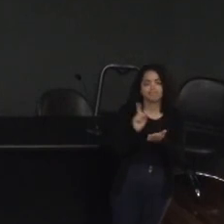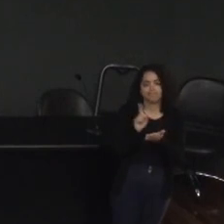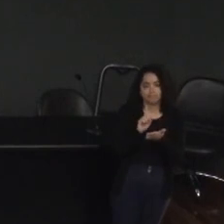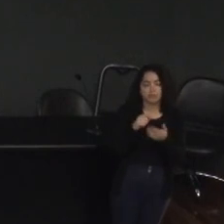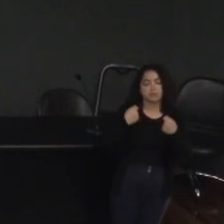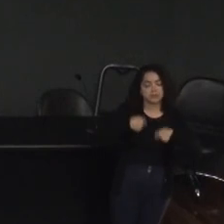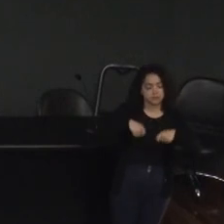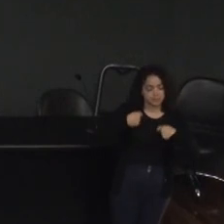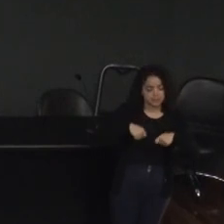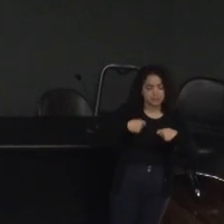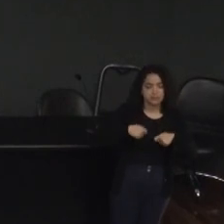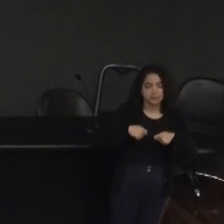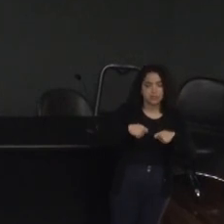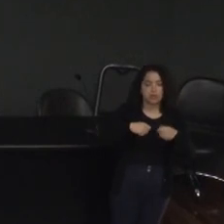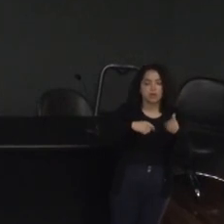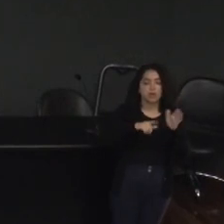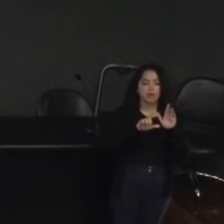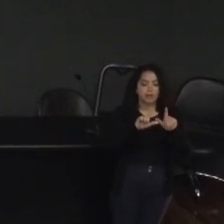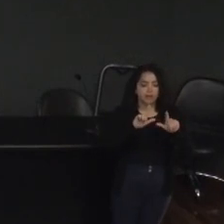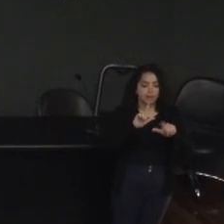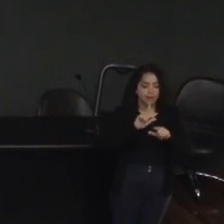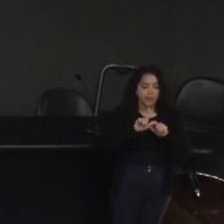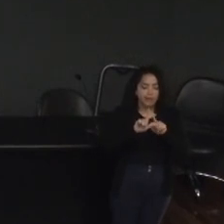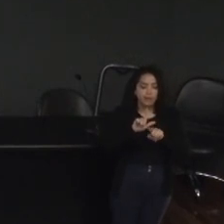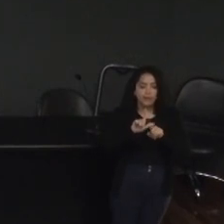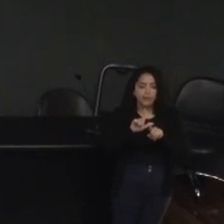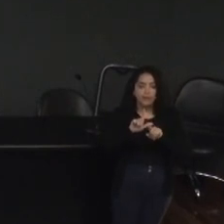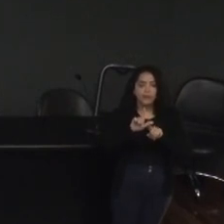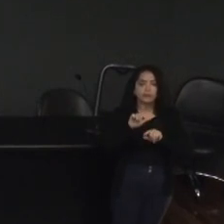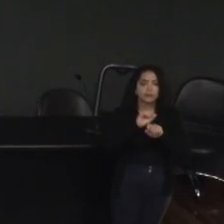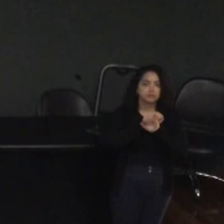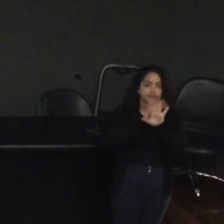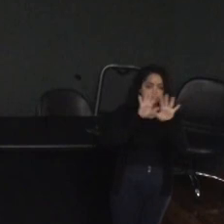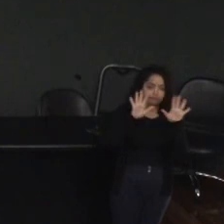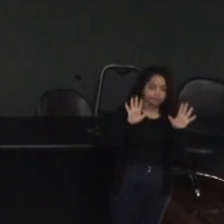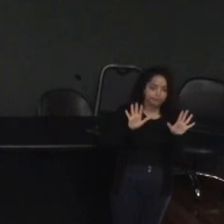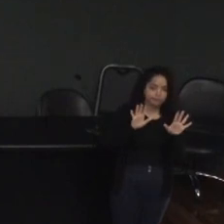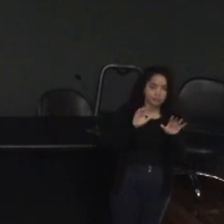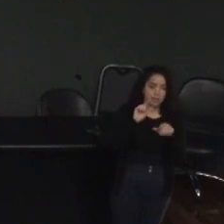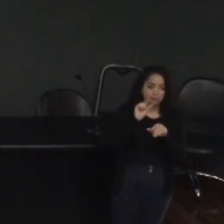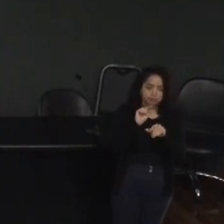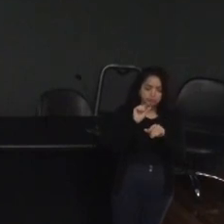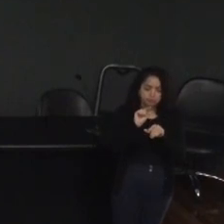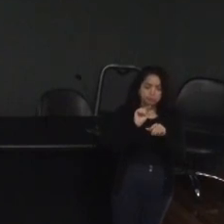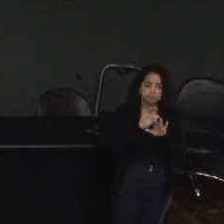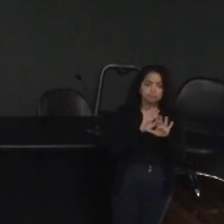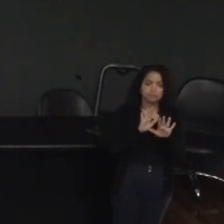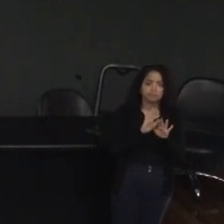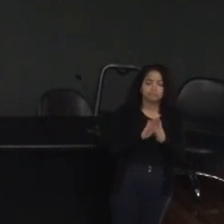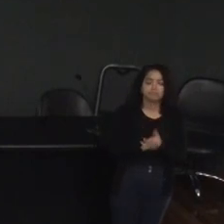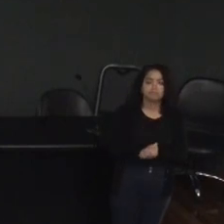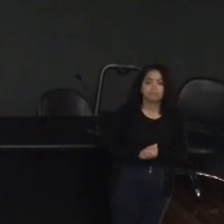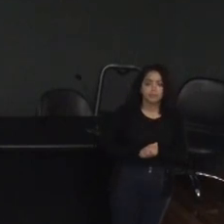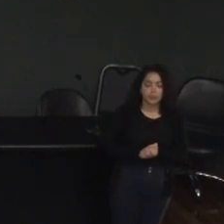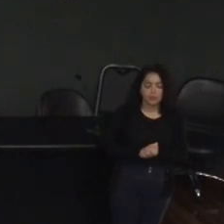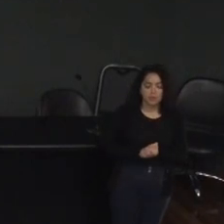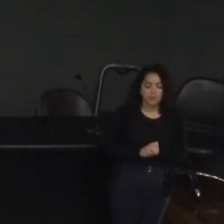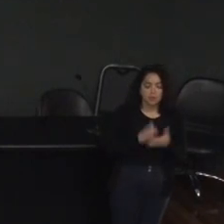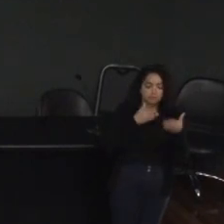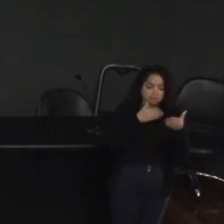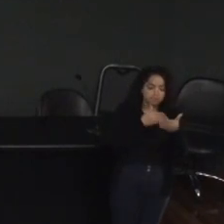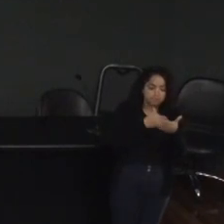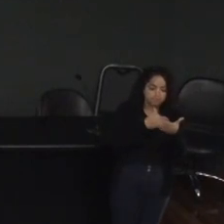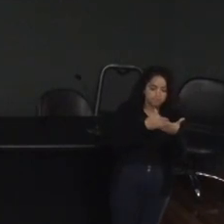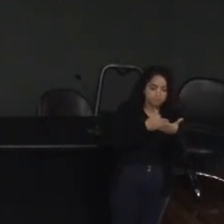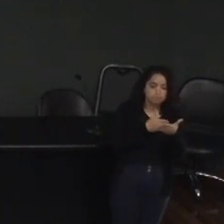né letras a Guineto que sejam inteligíveis que seja letrinhas 3 delimitar